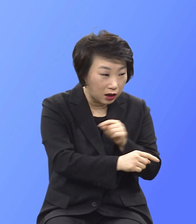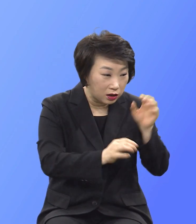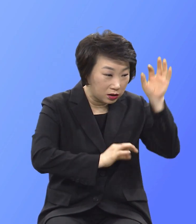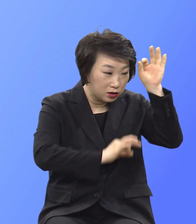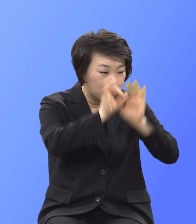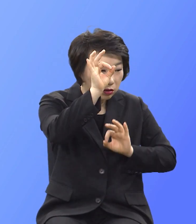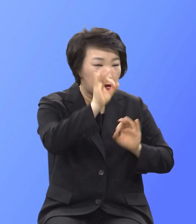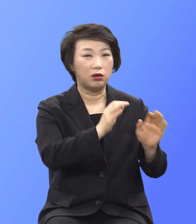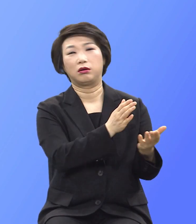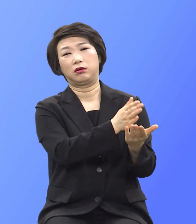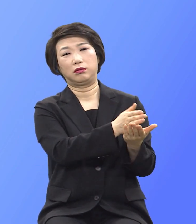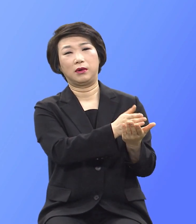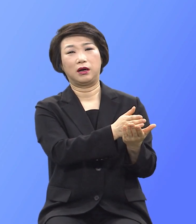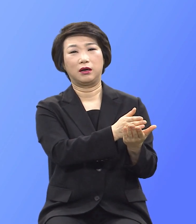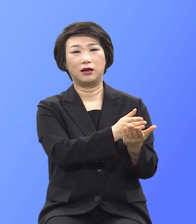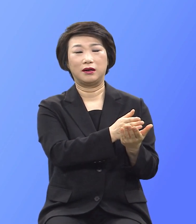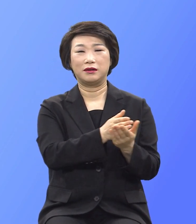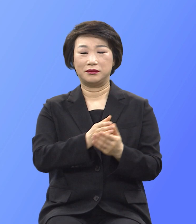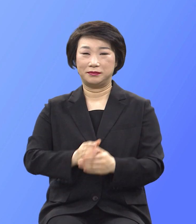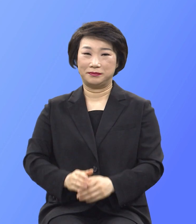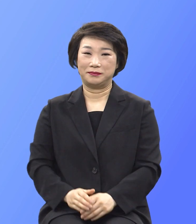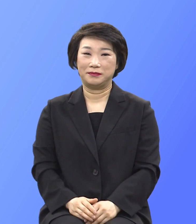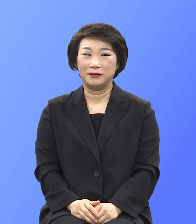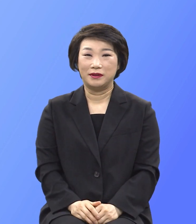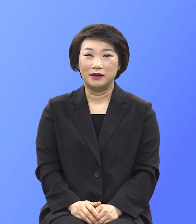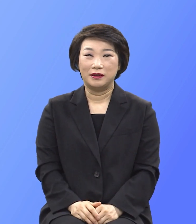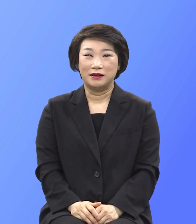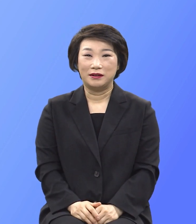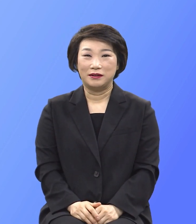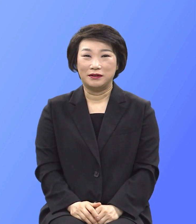실수는 절대 해서는 안 된다는